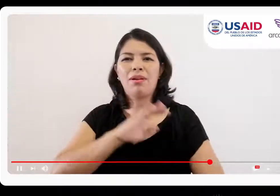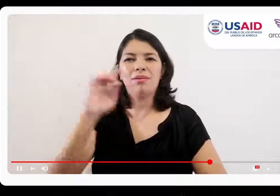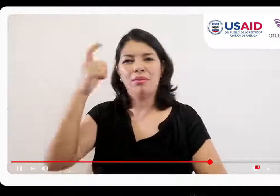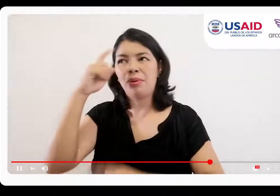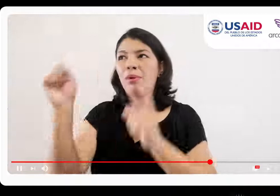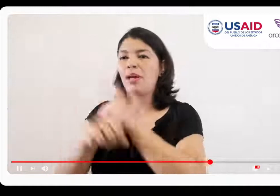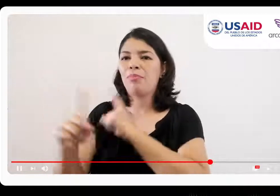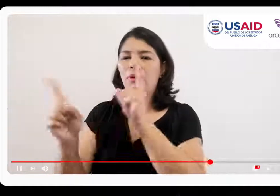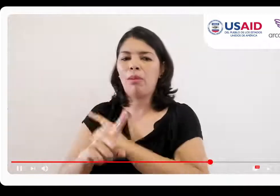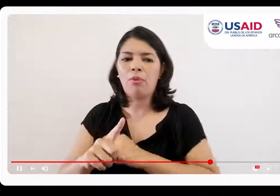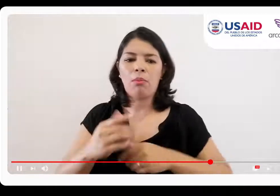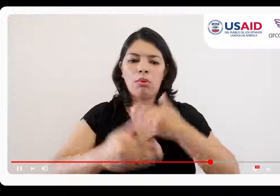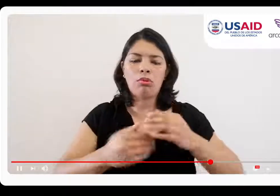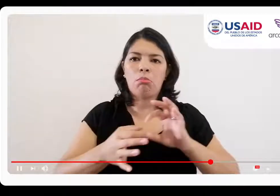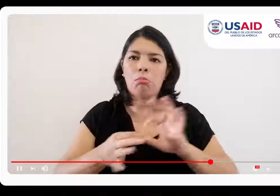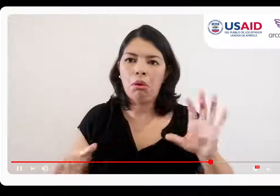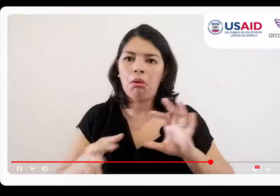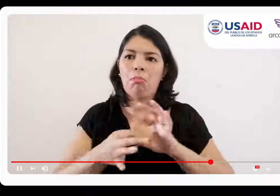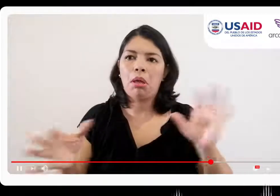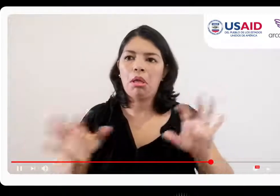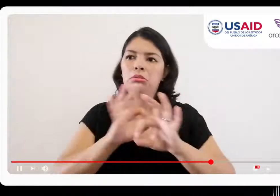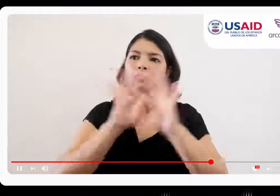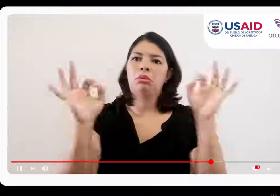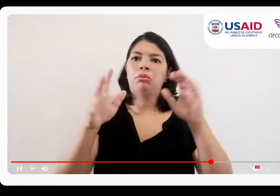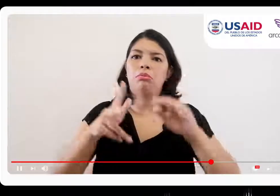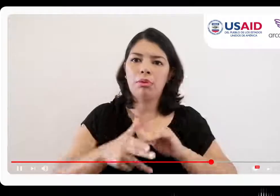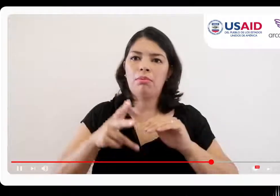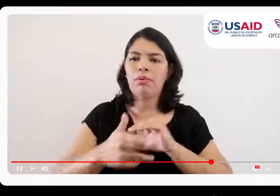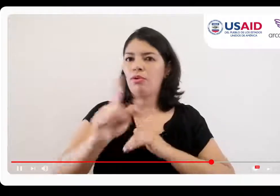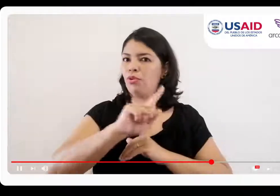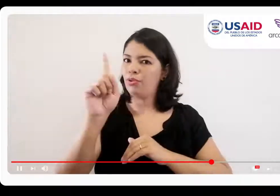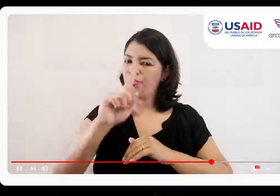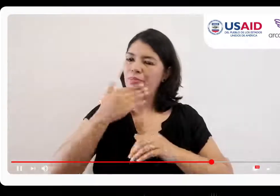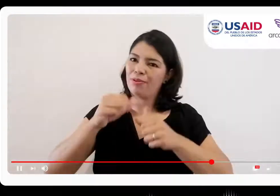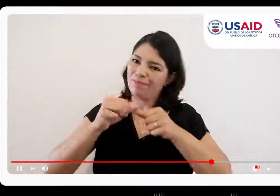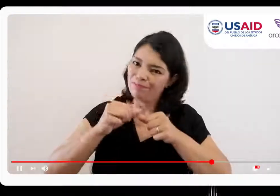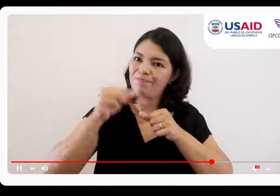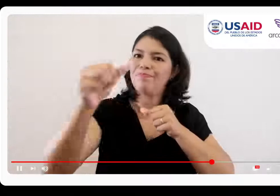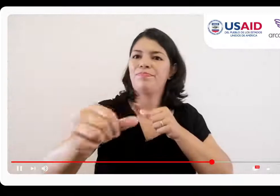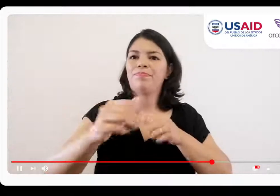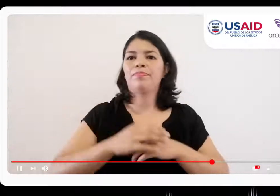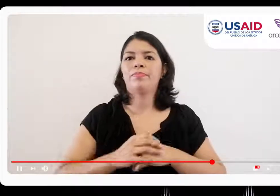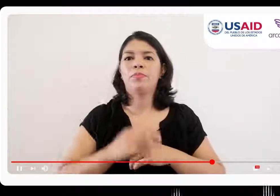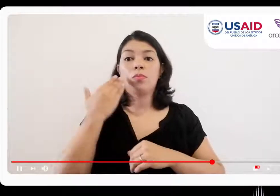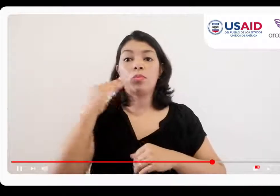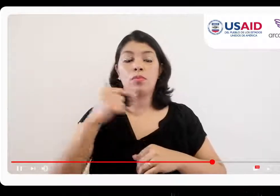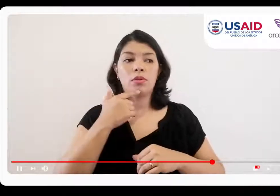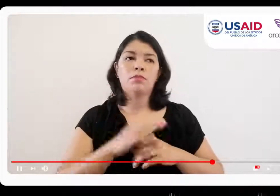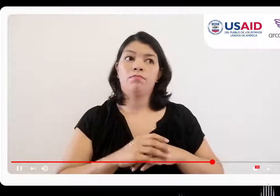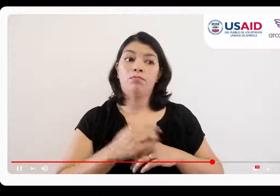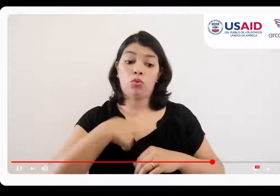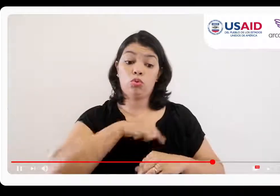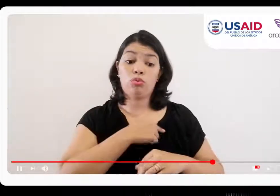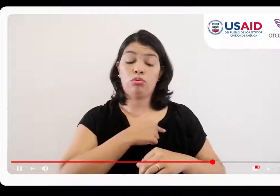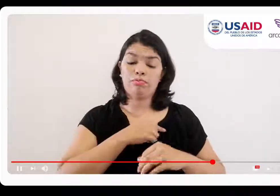rompan y puedan lograr una sostenibilidad a través del tiempo. Debemos de hacer la tarea bien hecha para que desde ahí quede un